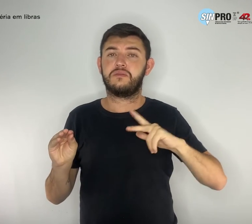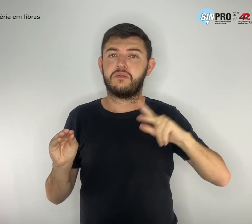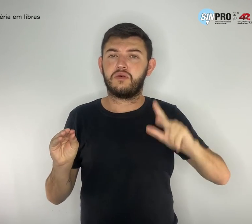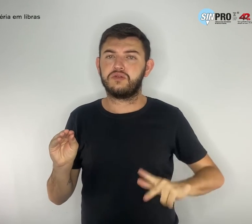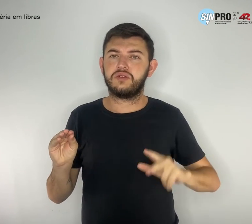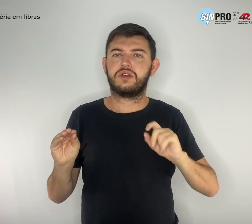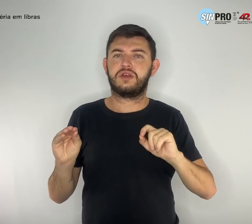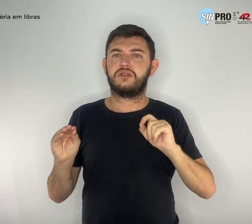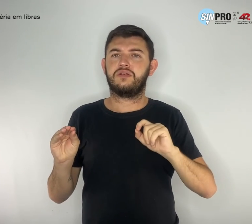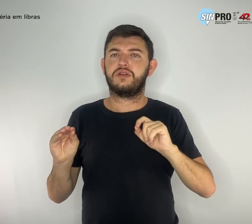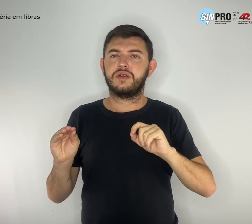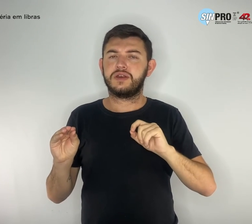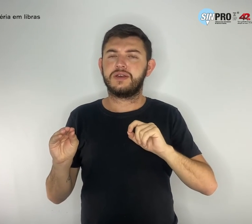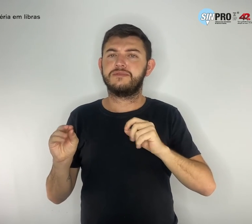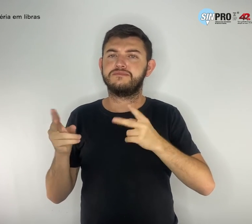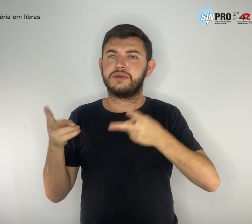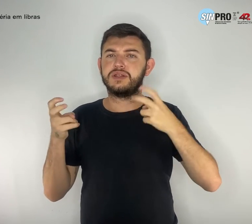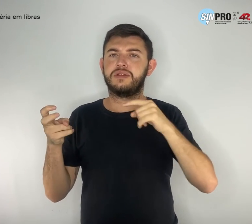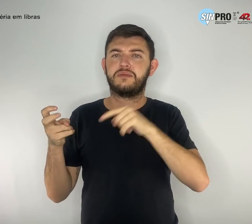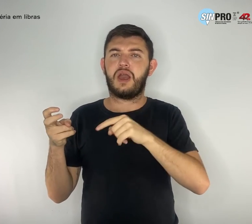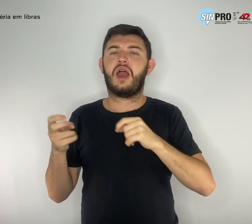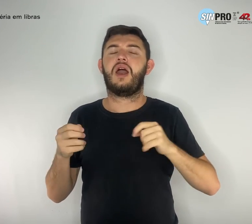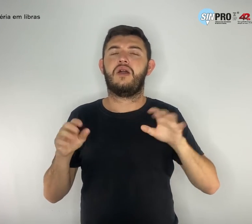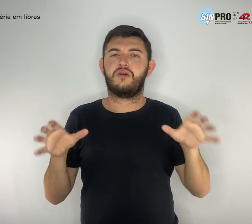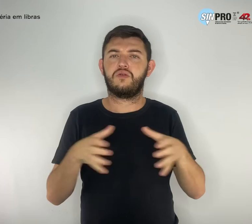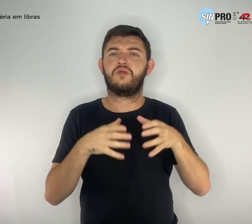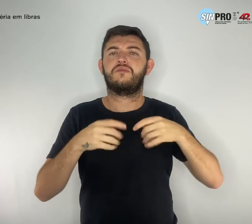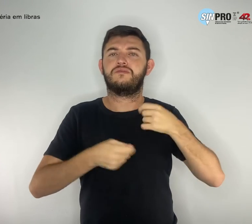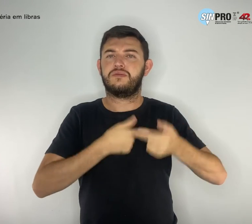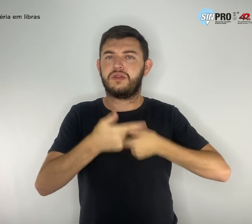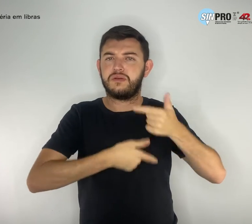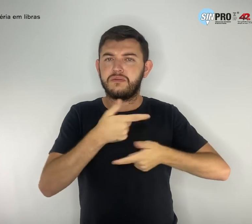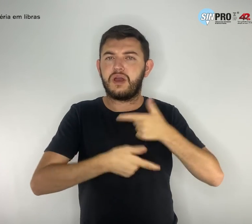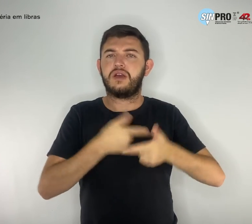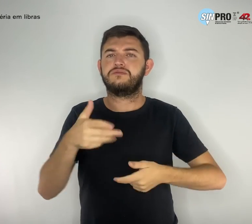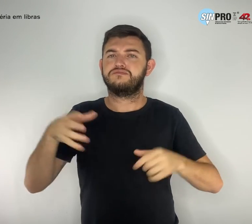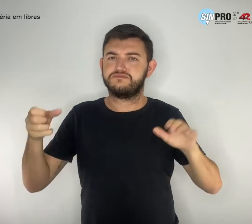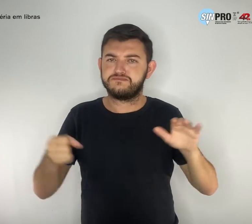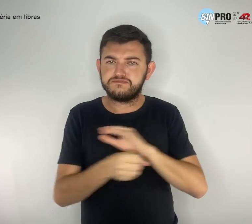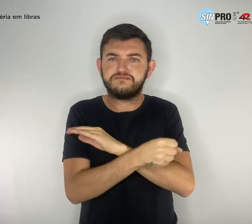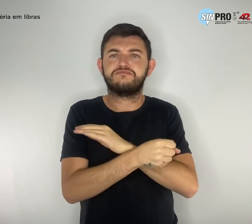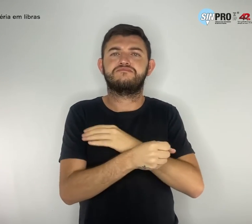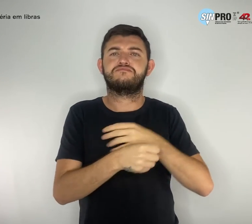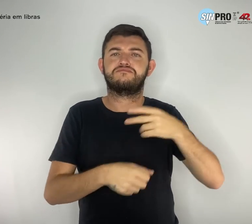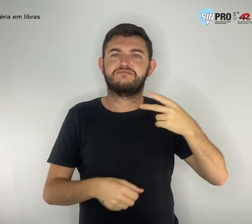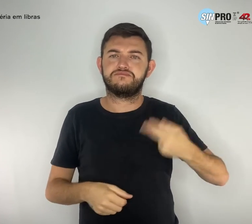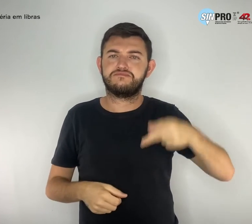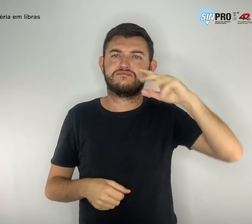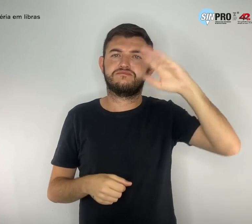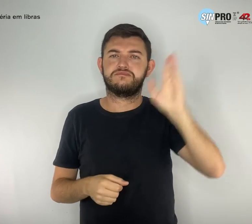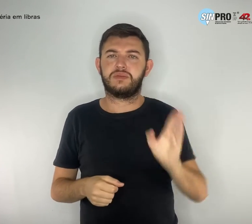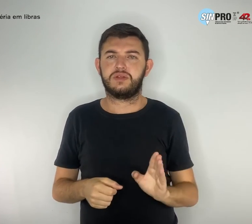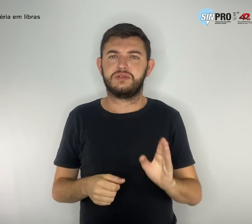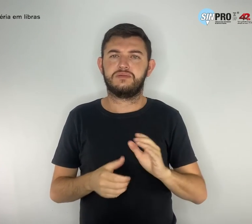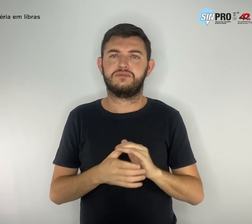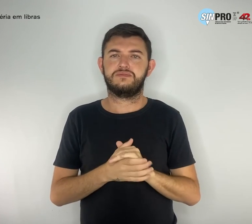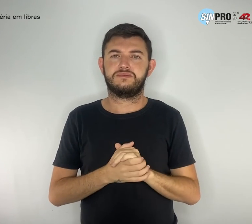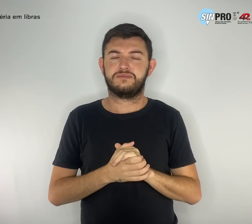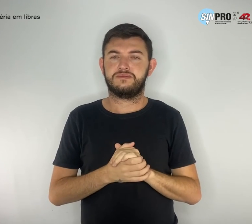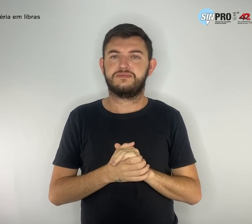obra escrava para ocupar tais postos de trabalho no solo brasileiro. No Brasil, a força